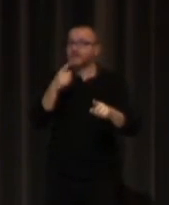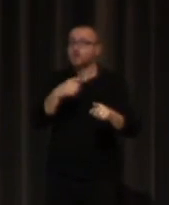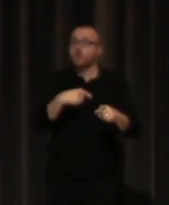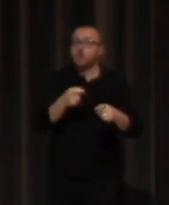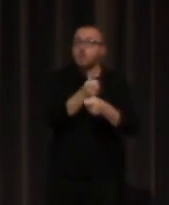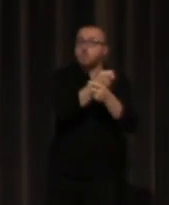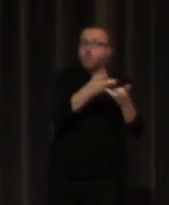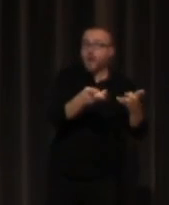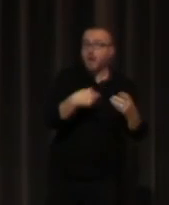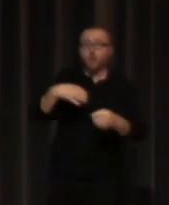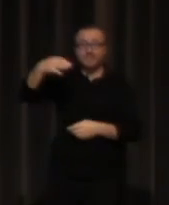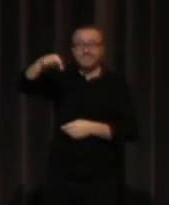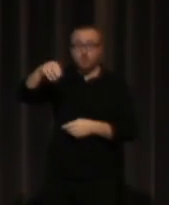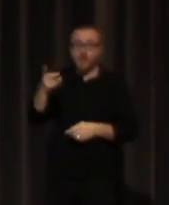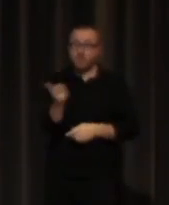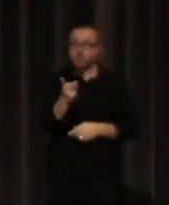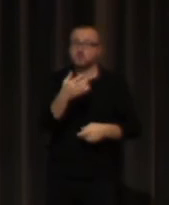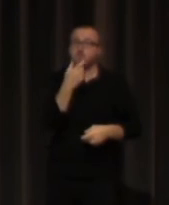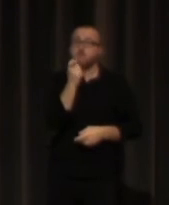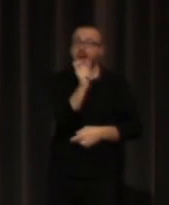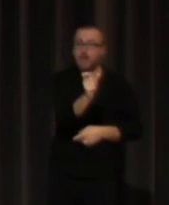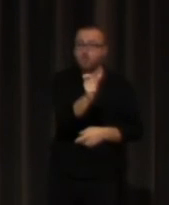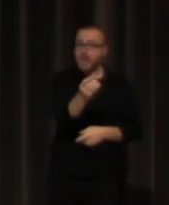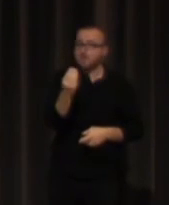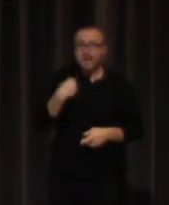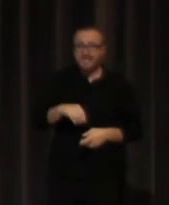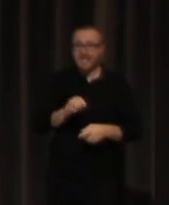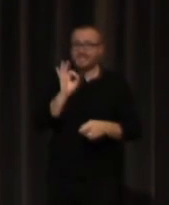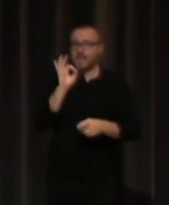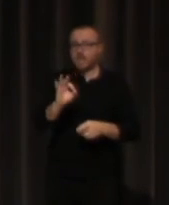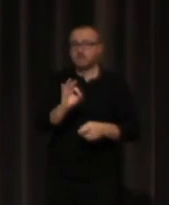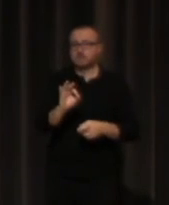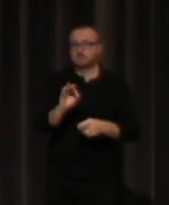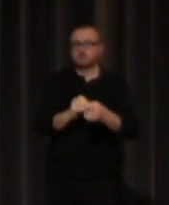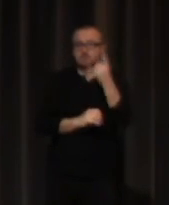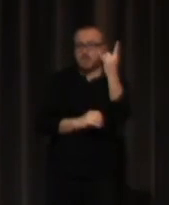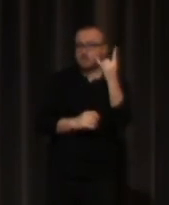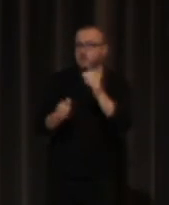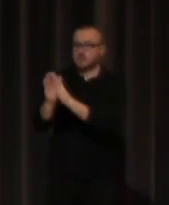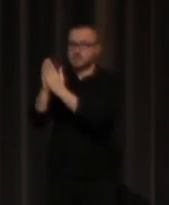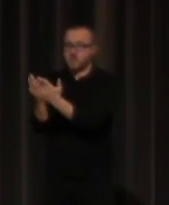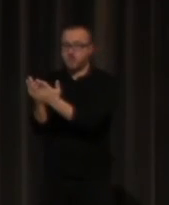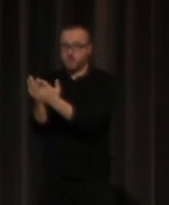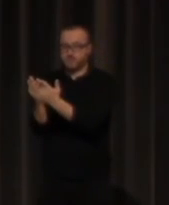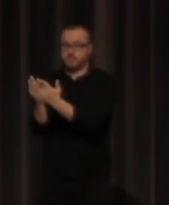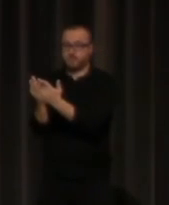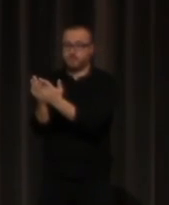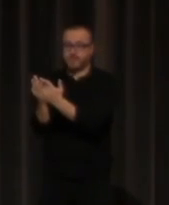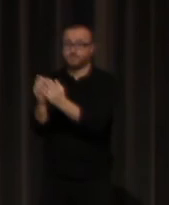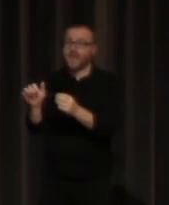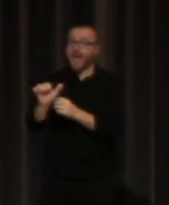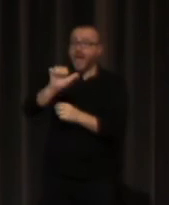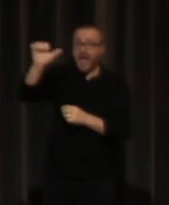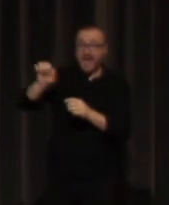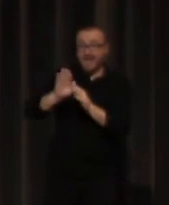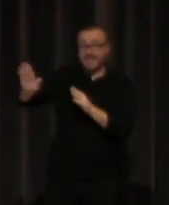són llibres. És a dir, que és la mateixa paraula. Hi ha una contrada allà a l'est d'Europa que es deia